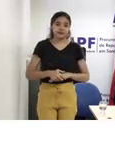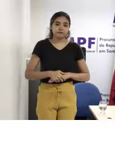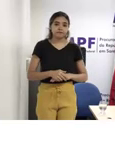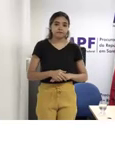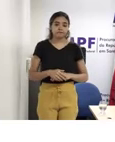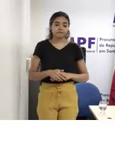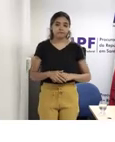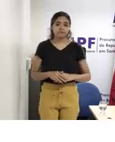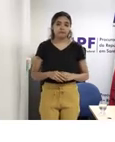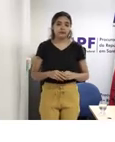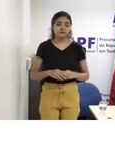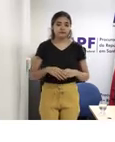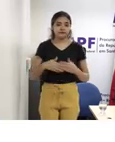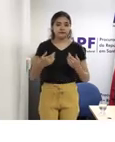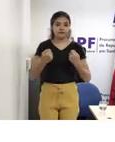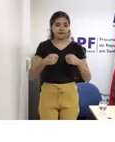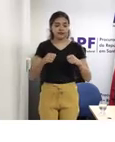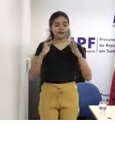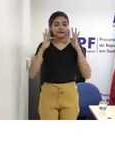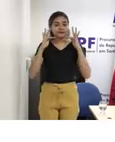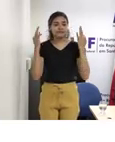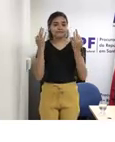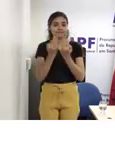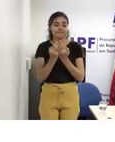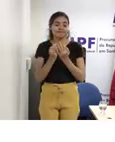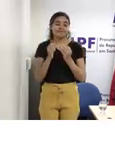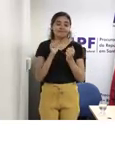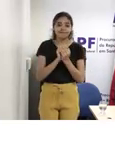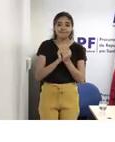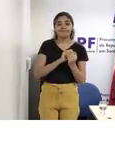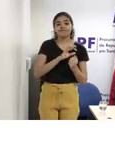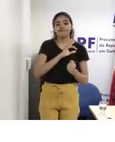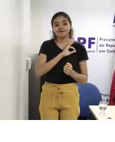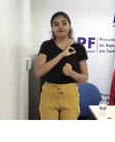Mas temos que atuar juntos no combate ao Crime e